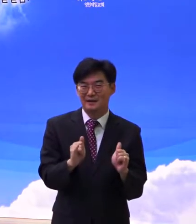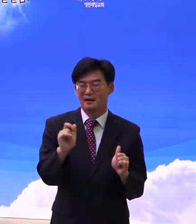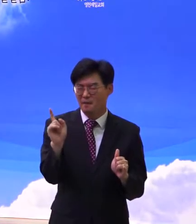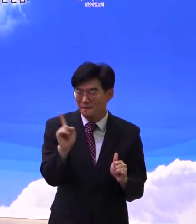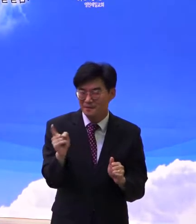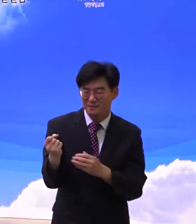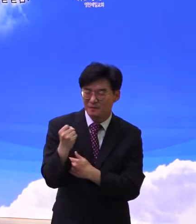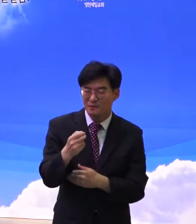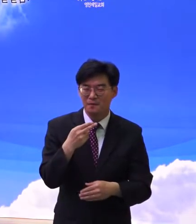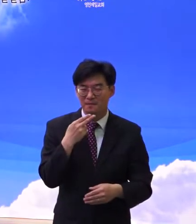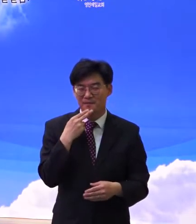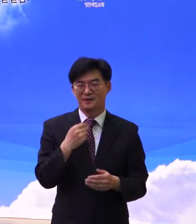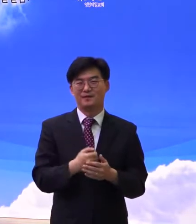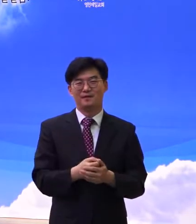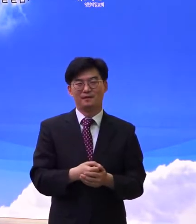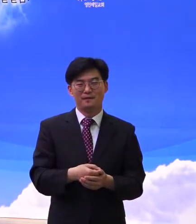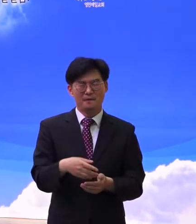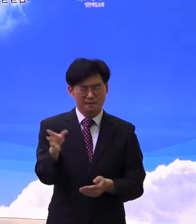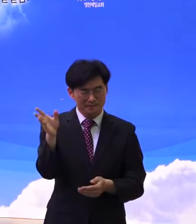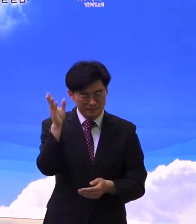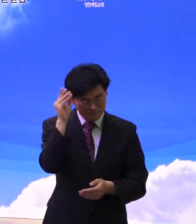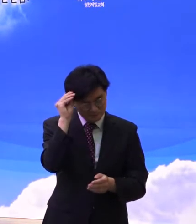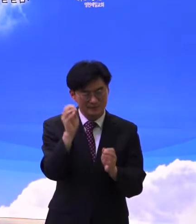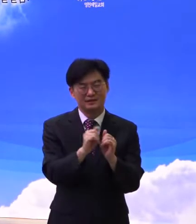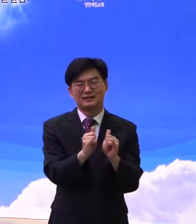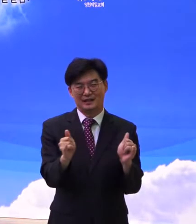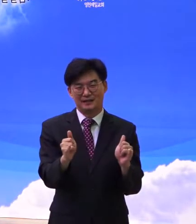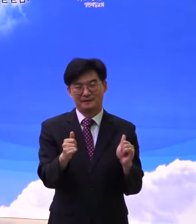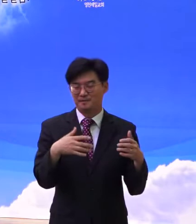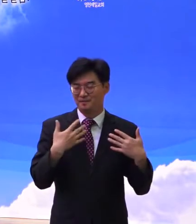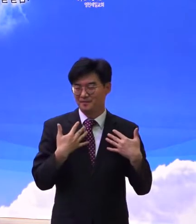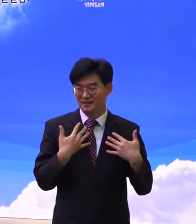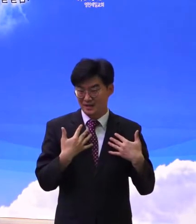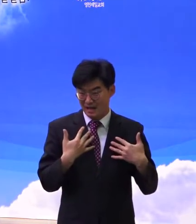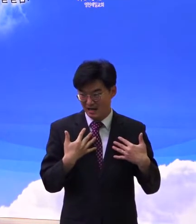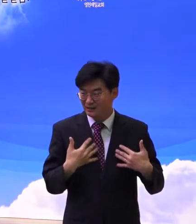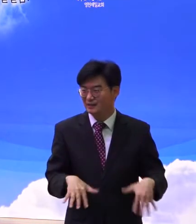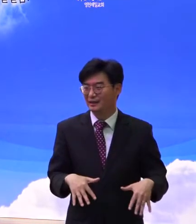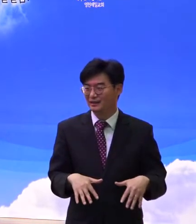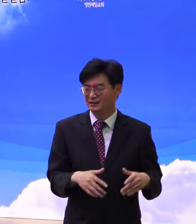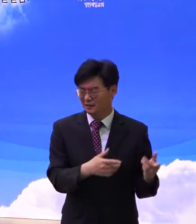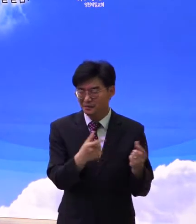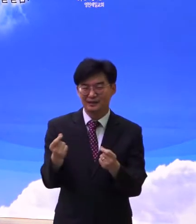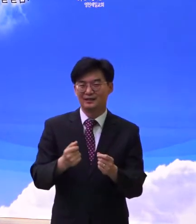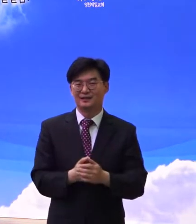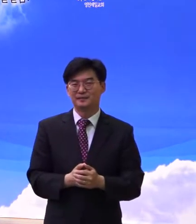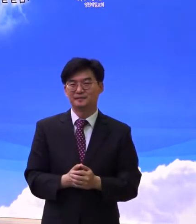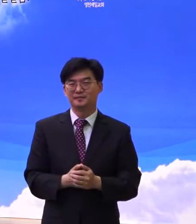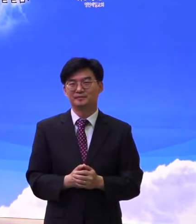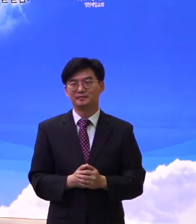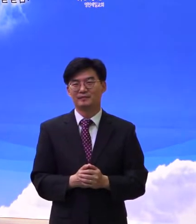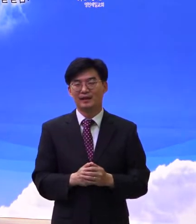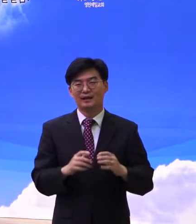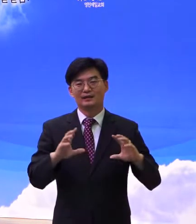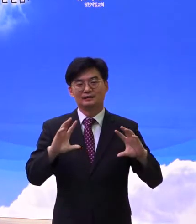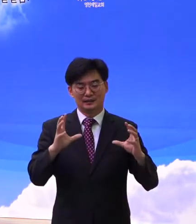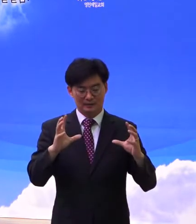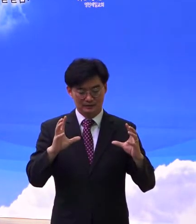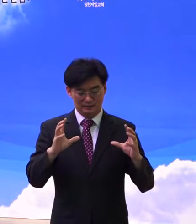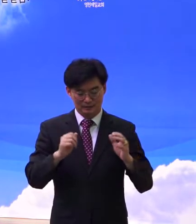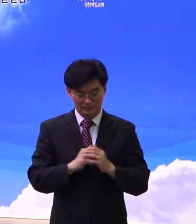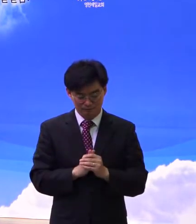힘도 없고 미련한 사람이었습니다. 우리는 약했습니다. 세상에서는 천한 사람들이었고